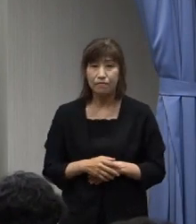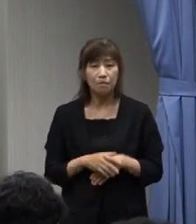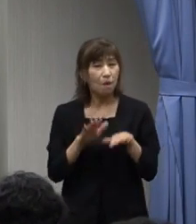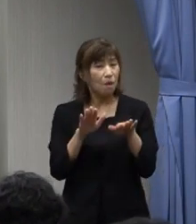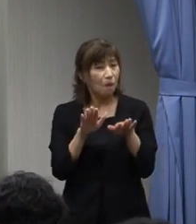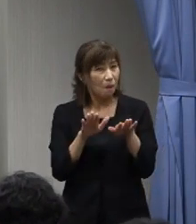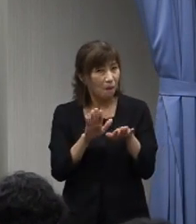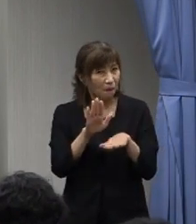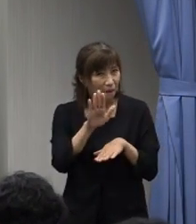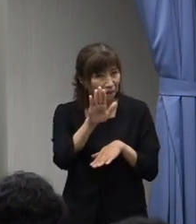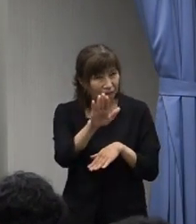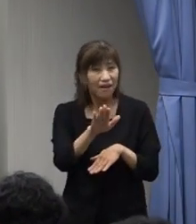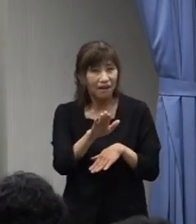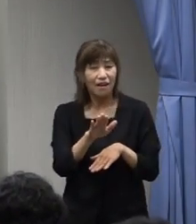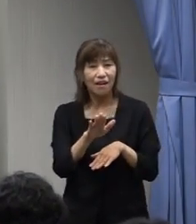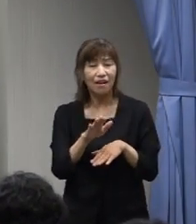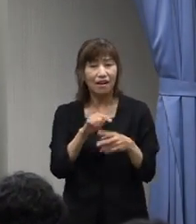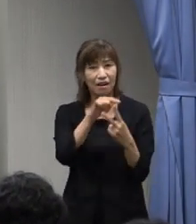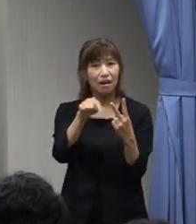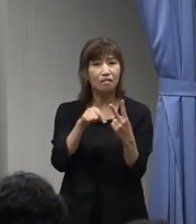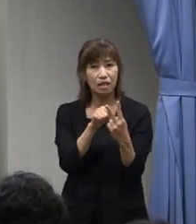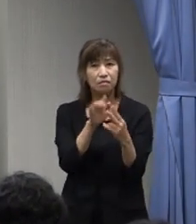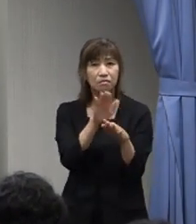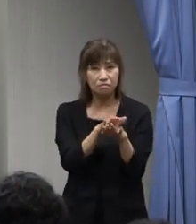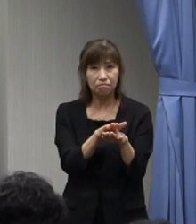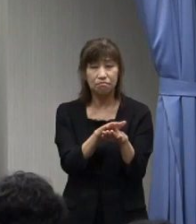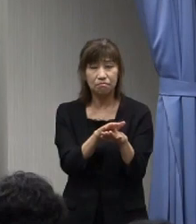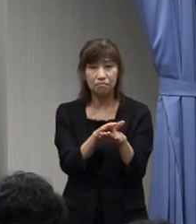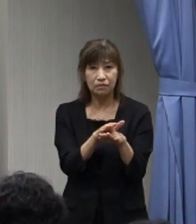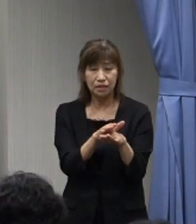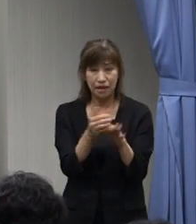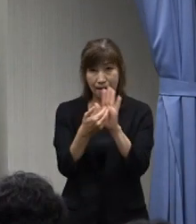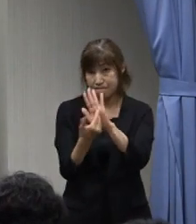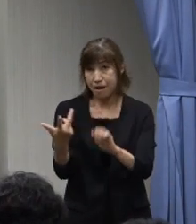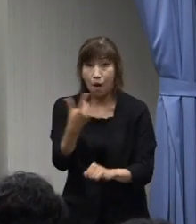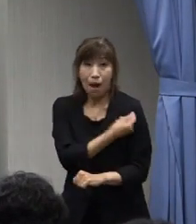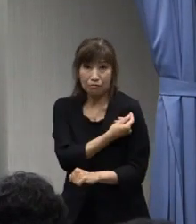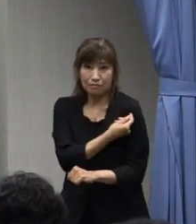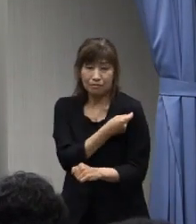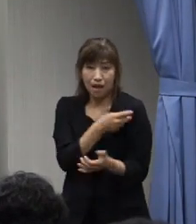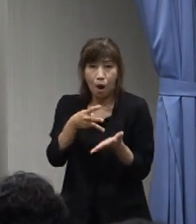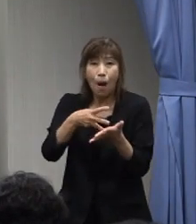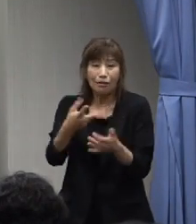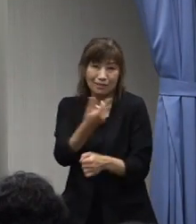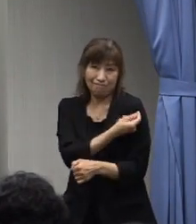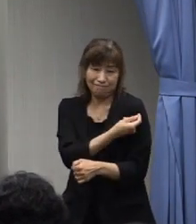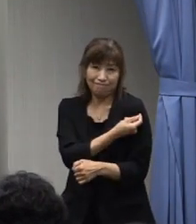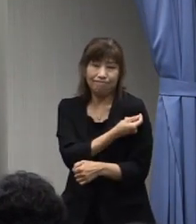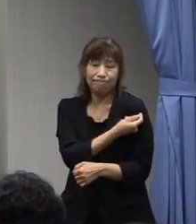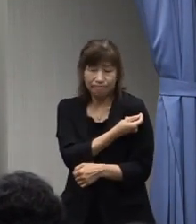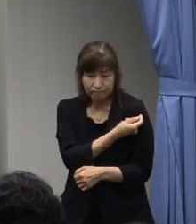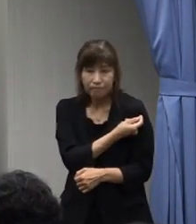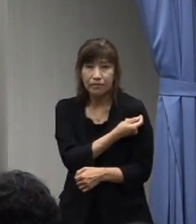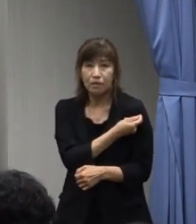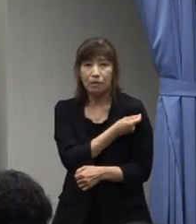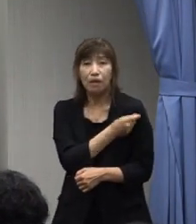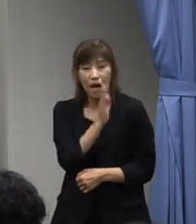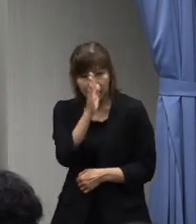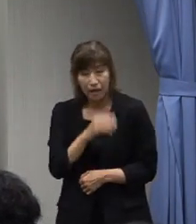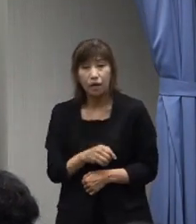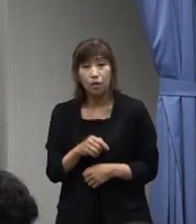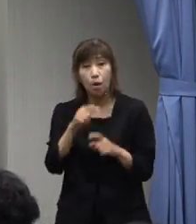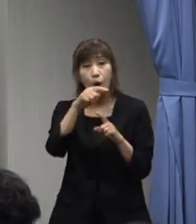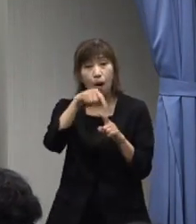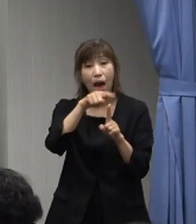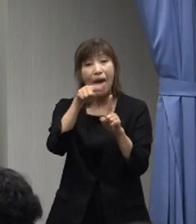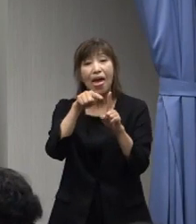合わせてですね、このワクチン接種についてのお知らせになります。この MR ワクチン、混合ワクチンを接種したことがない方、あるい